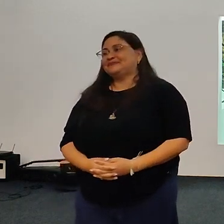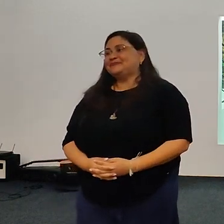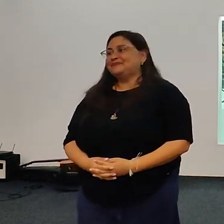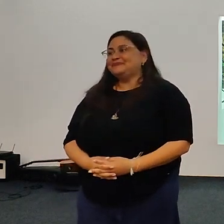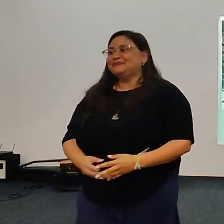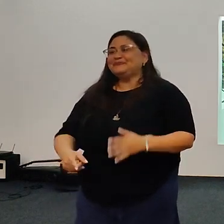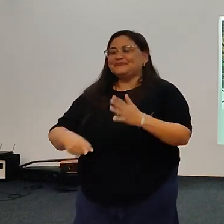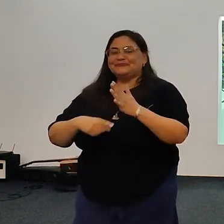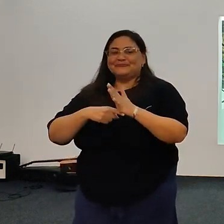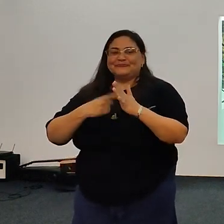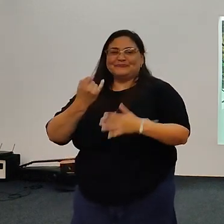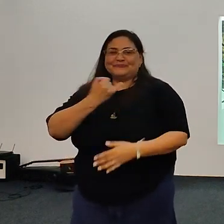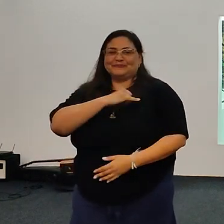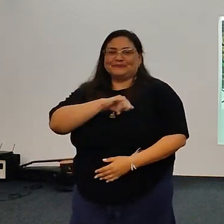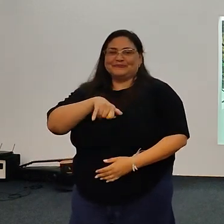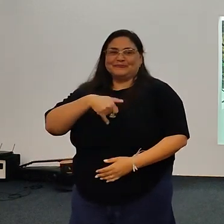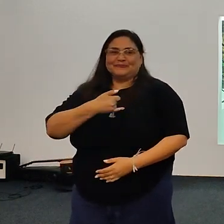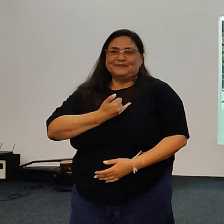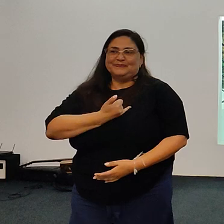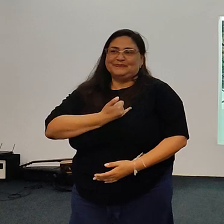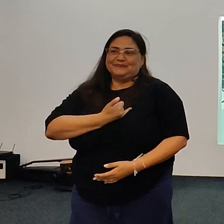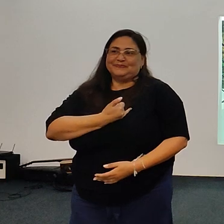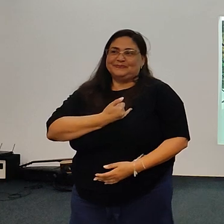Primeira carta do apóstolo João,